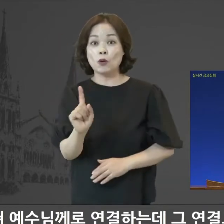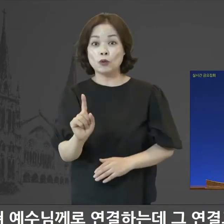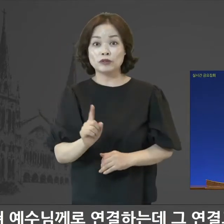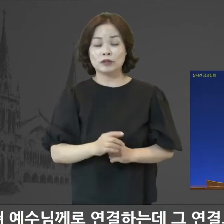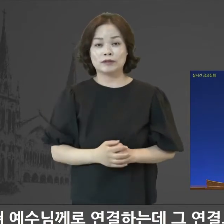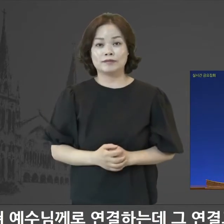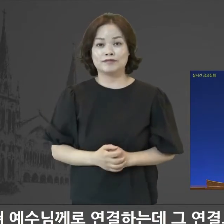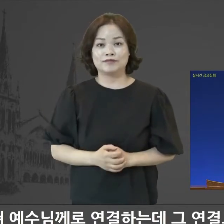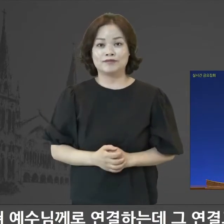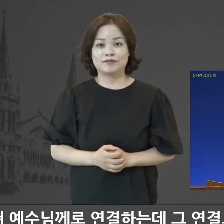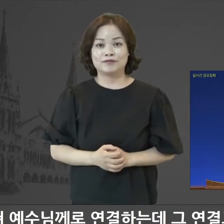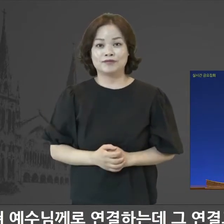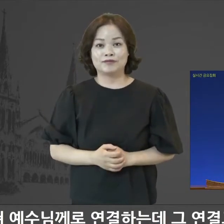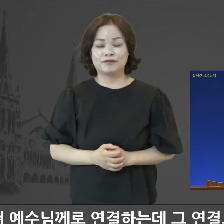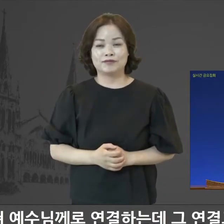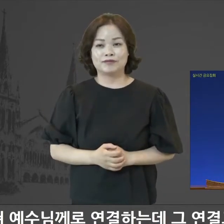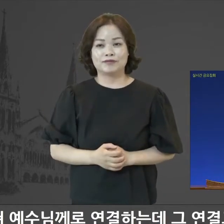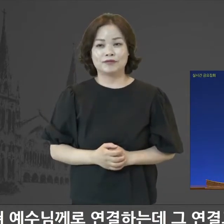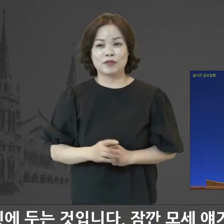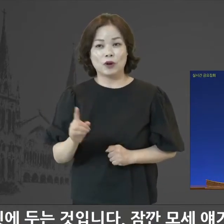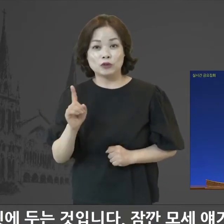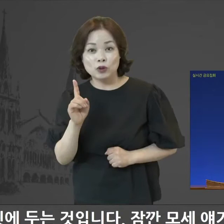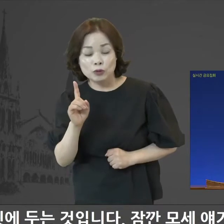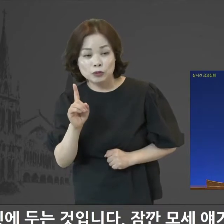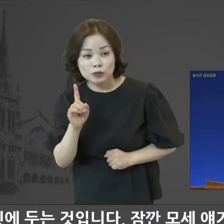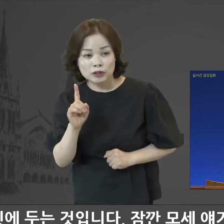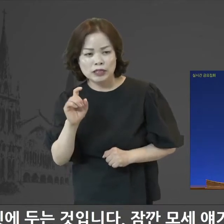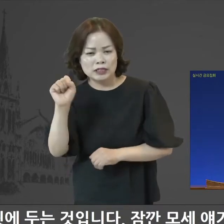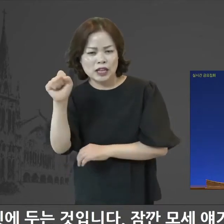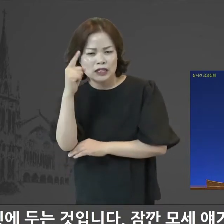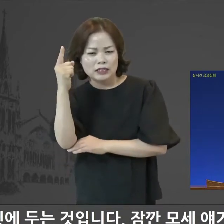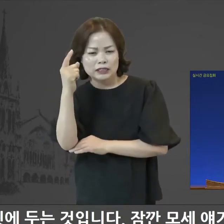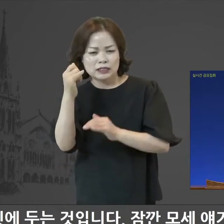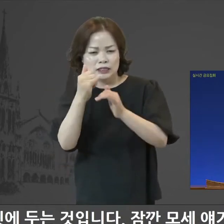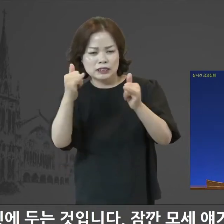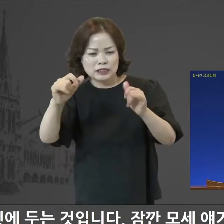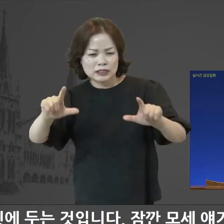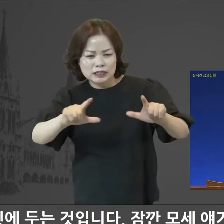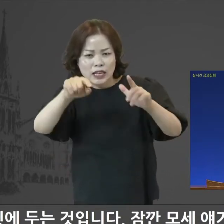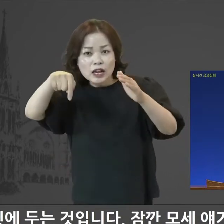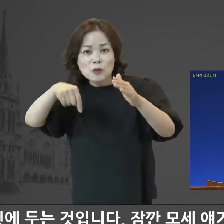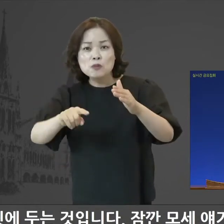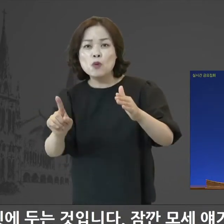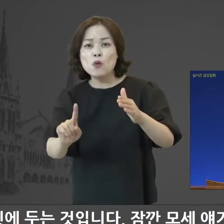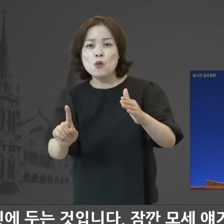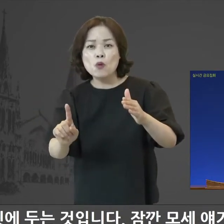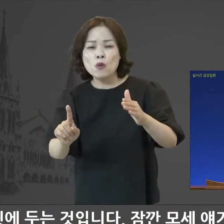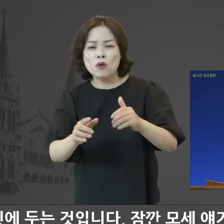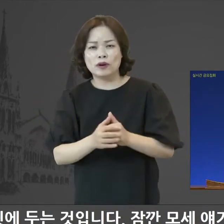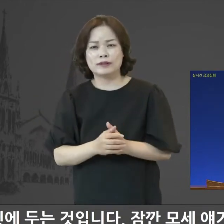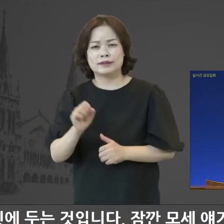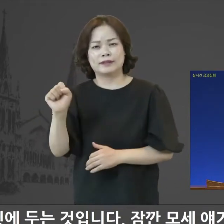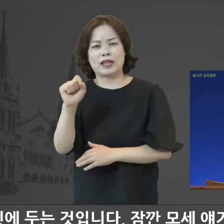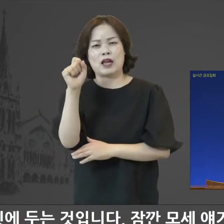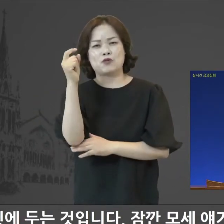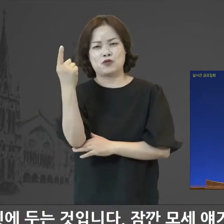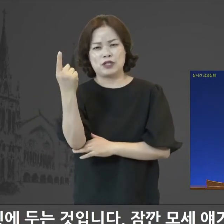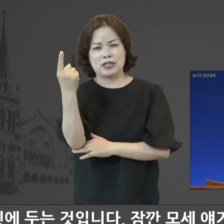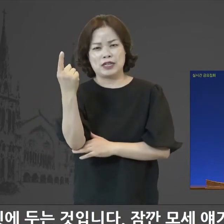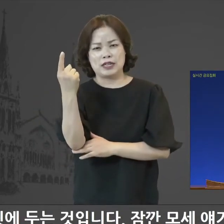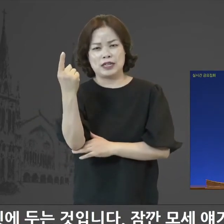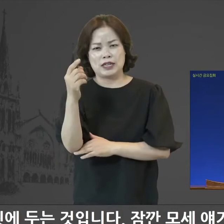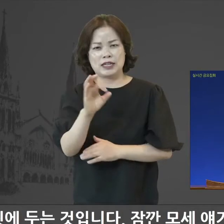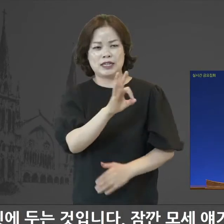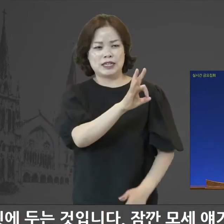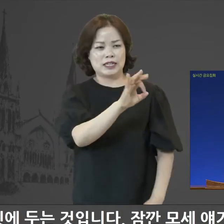어떤 문을 따라서 다윗의 인생 속으로 진입을 하냐면, 다윗